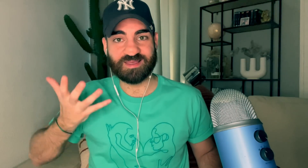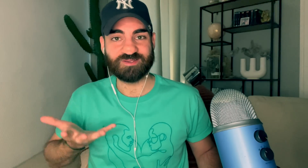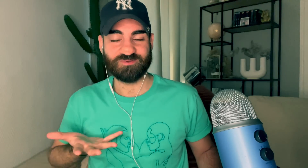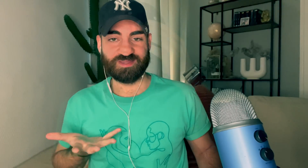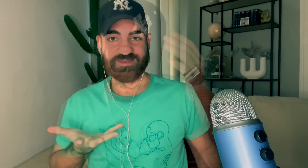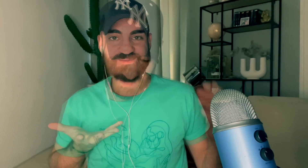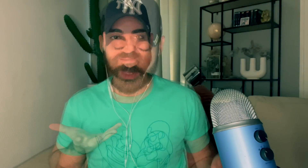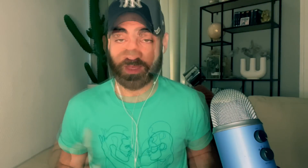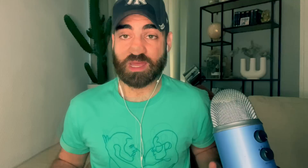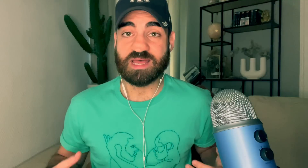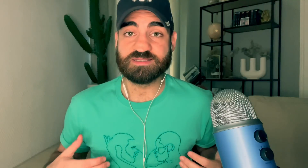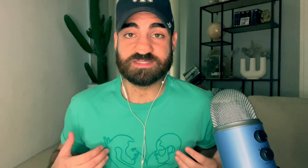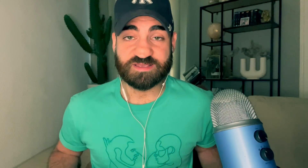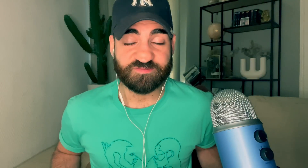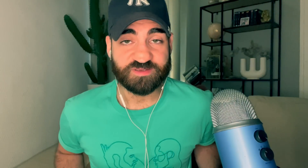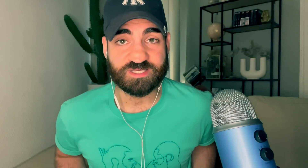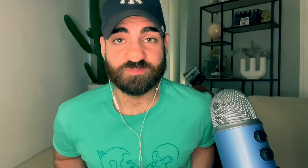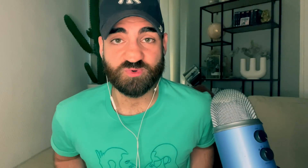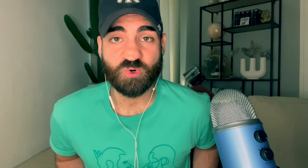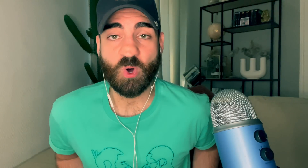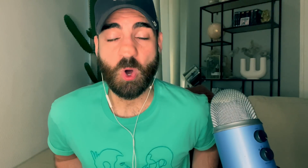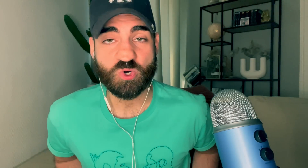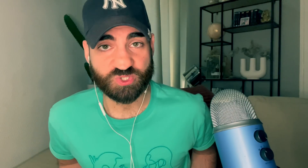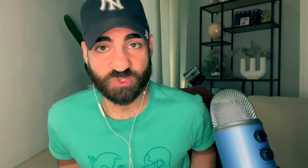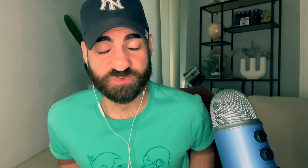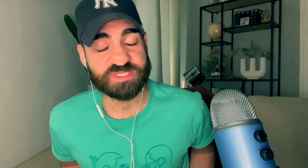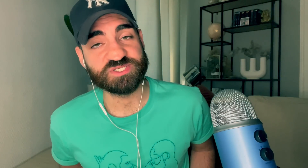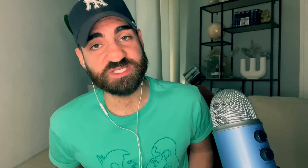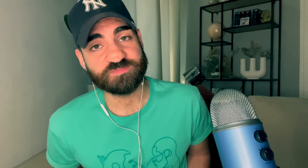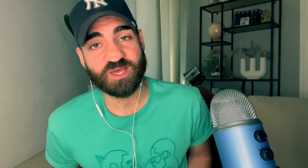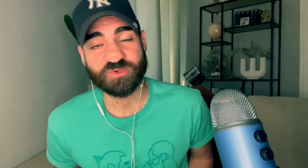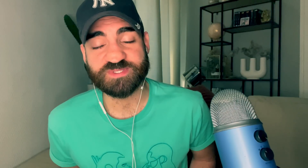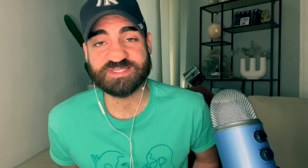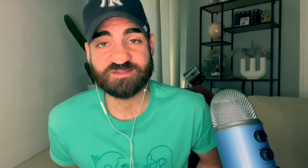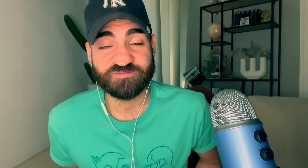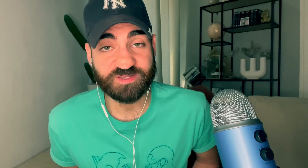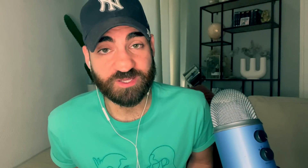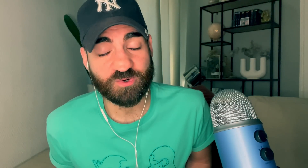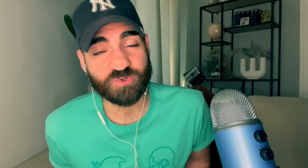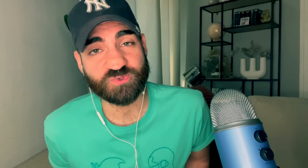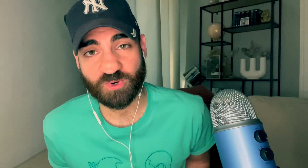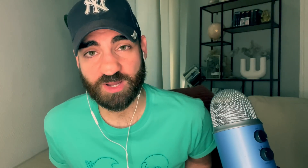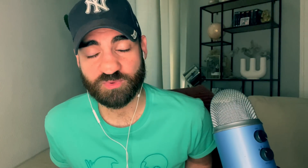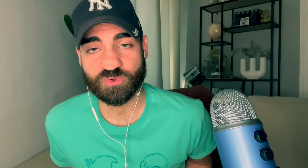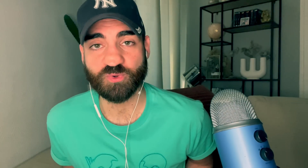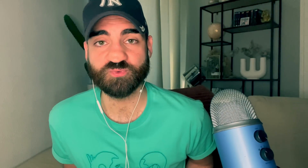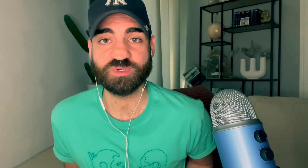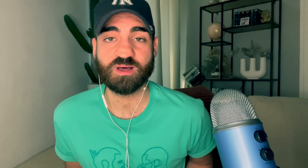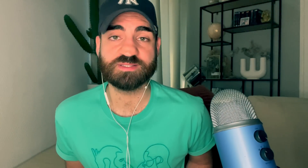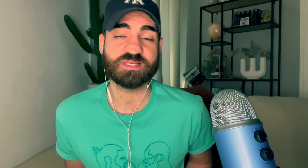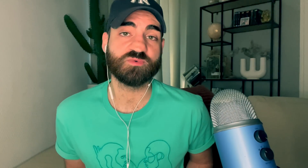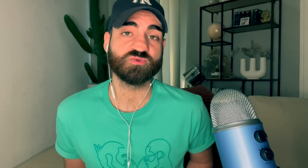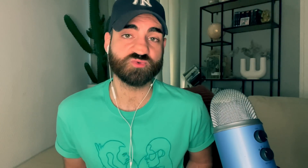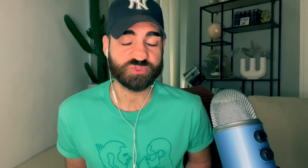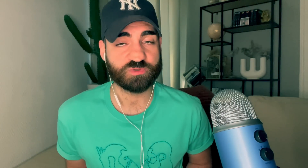queen. C'est fini pour aujourd'hui. J'espère que cette vidéo t'aura plu. En tout cas, ça me touche de